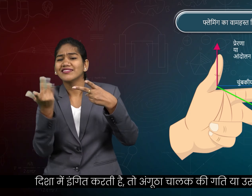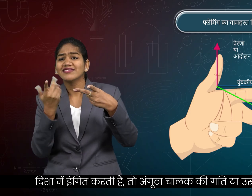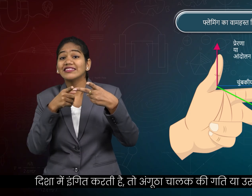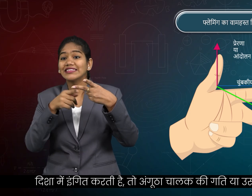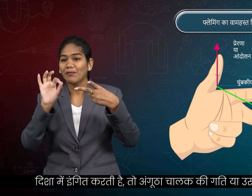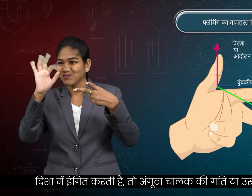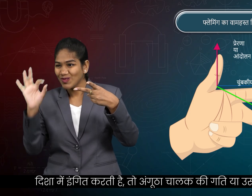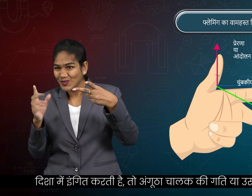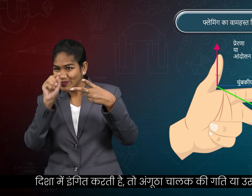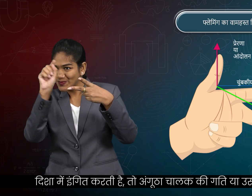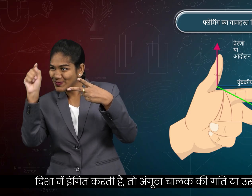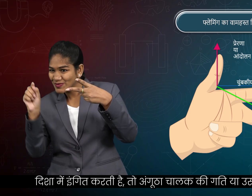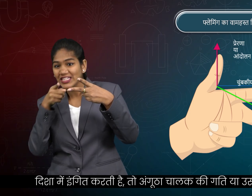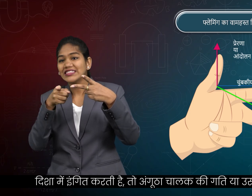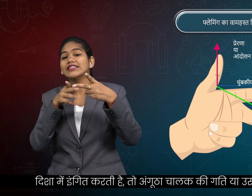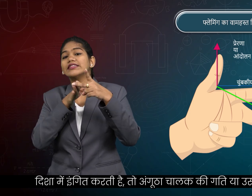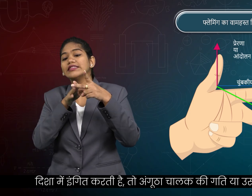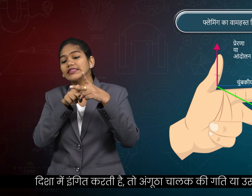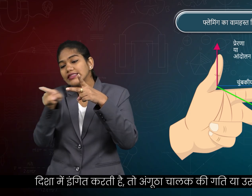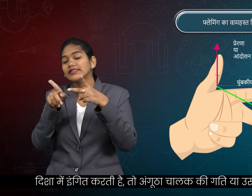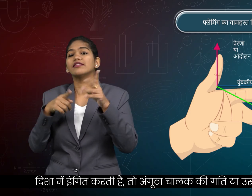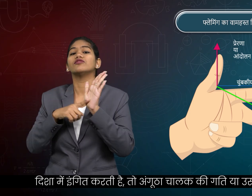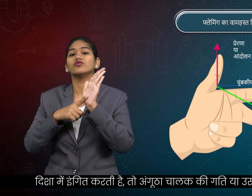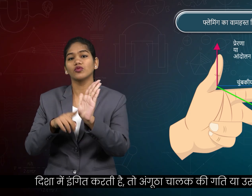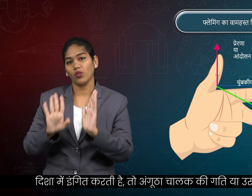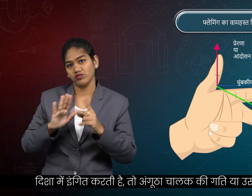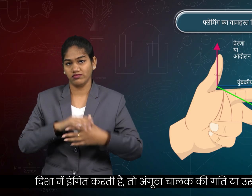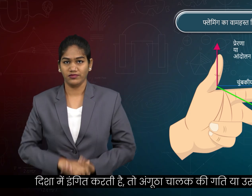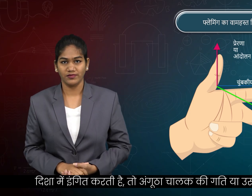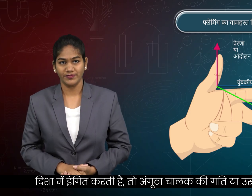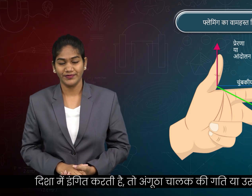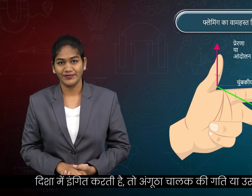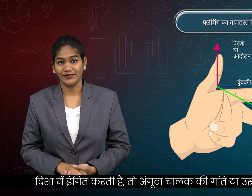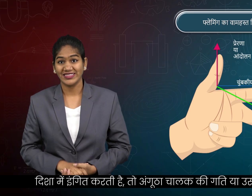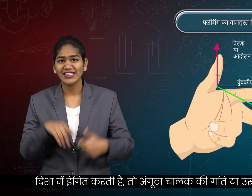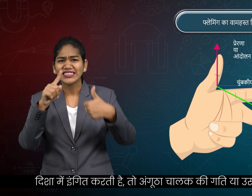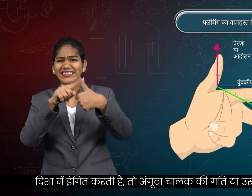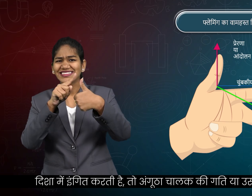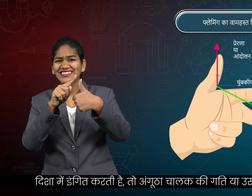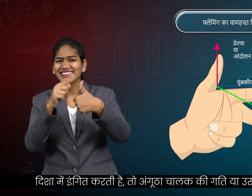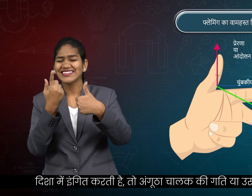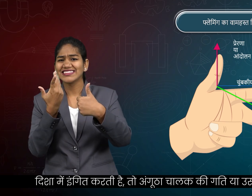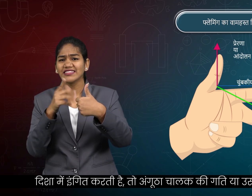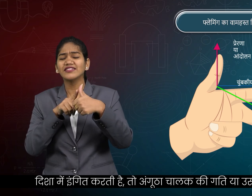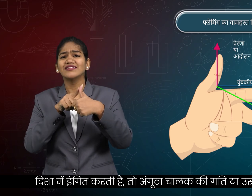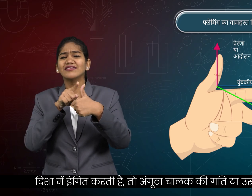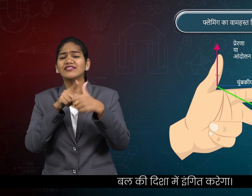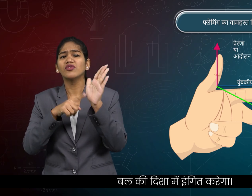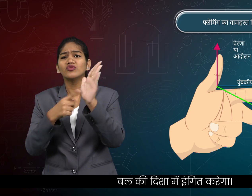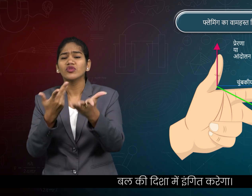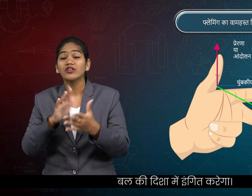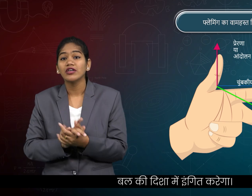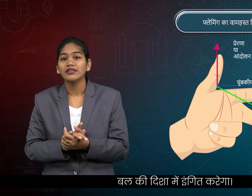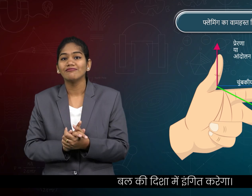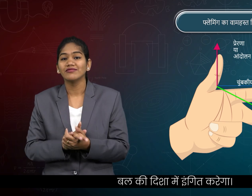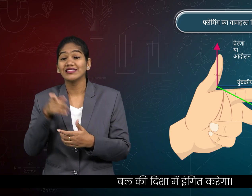में इंगित करती है, तो अंगूठा चालक की गति या उस पर लगने वाले बल